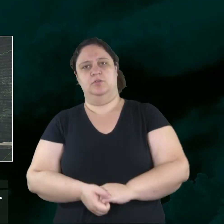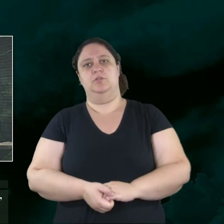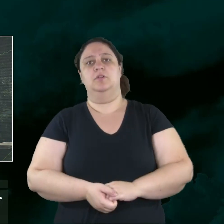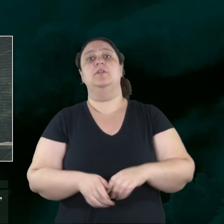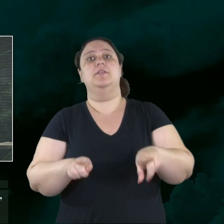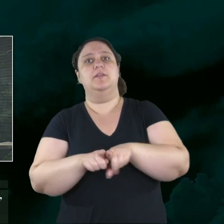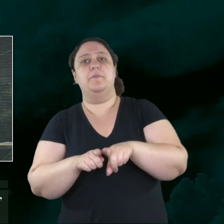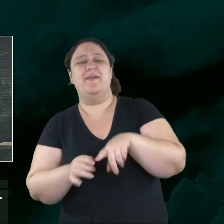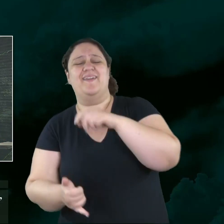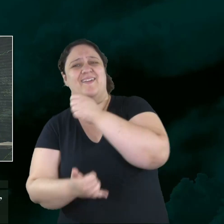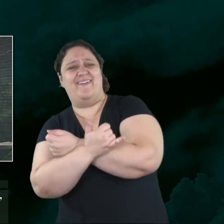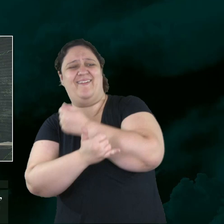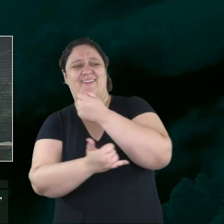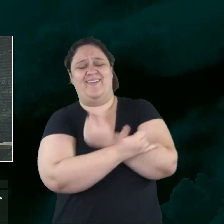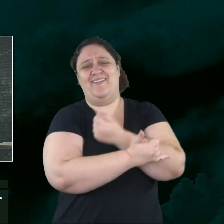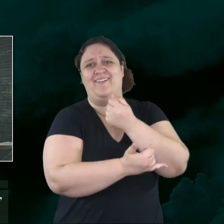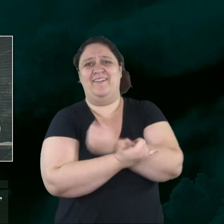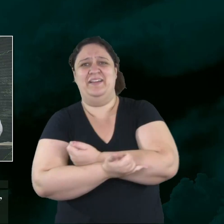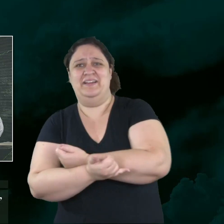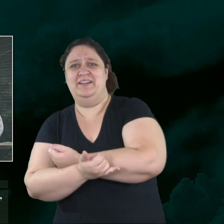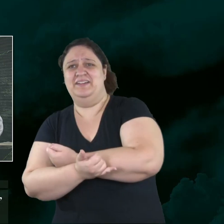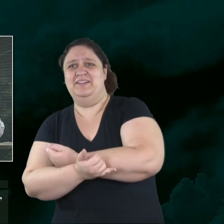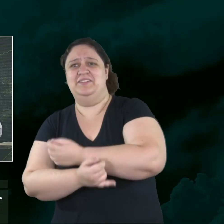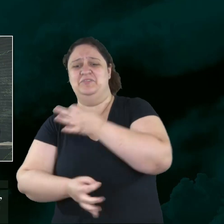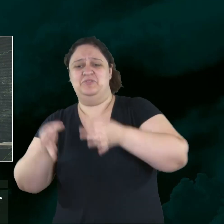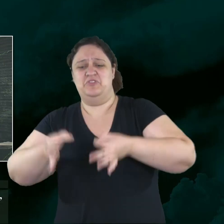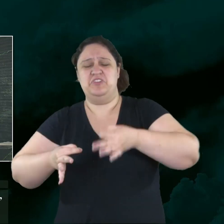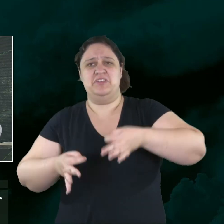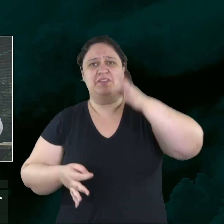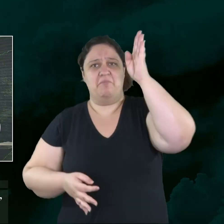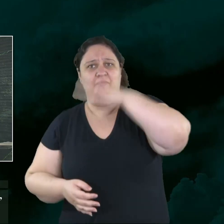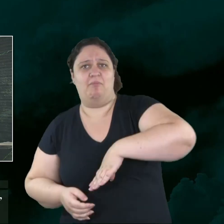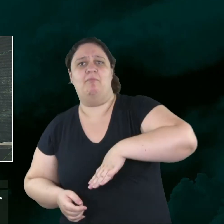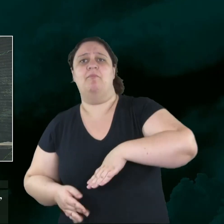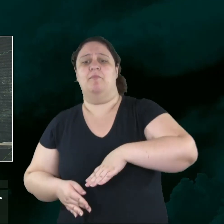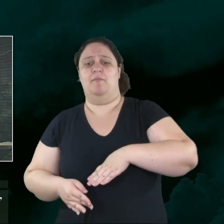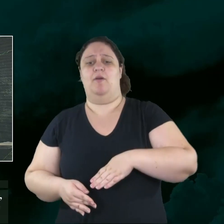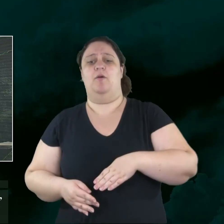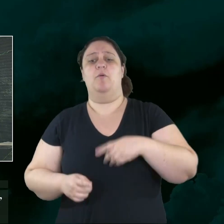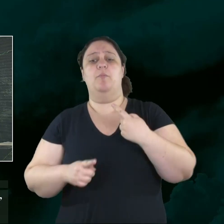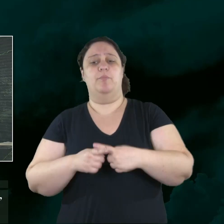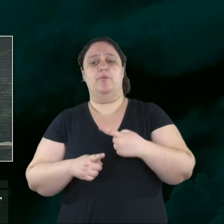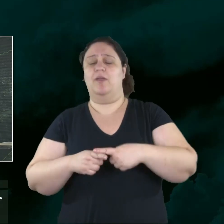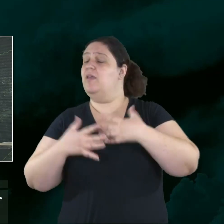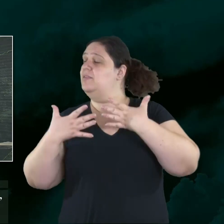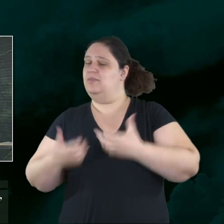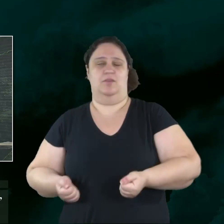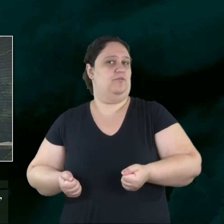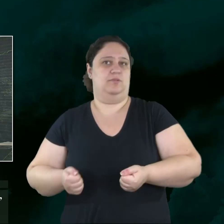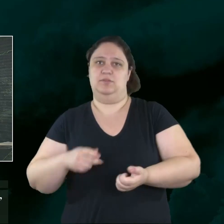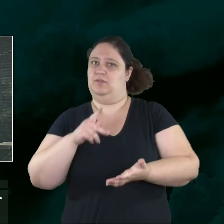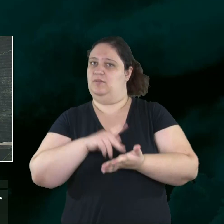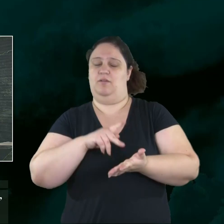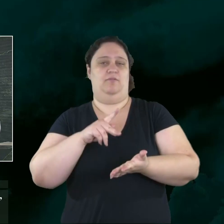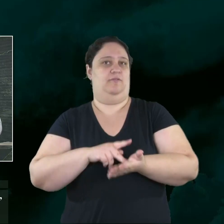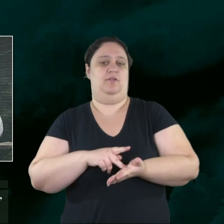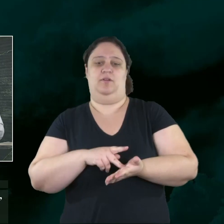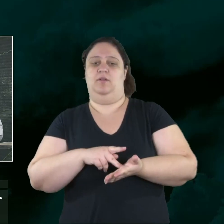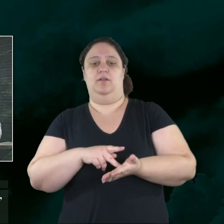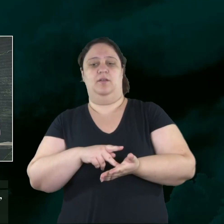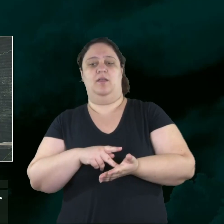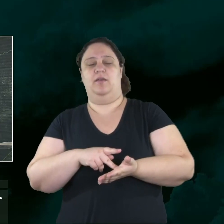todo engano de injustiça aos que perecem, porque não acolheram o amor da verdade para